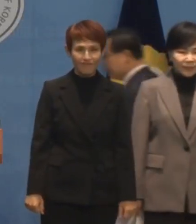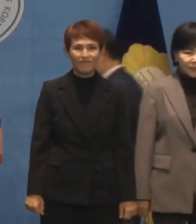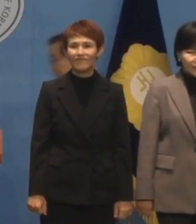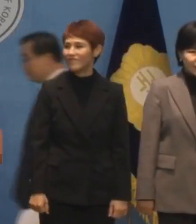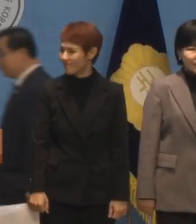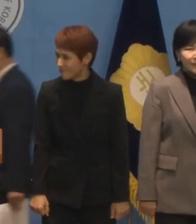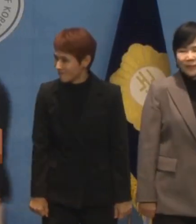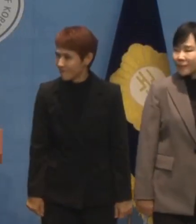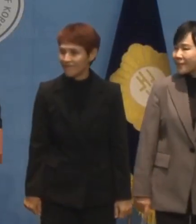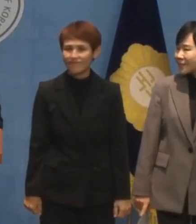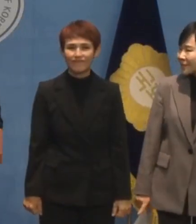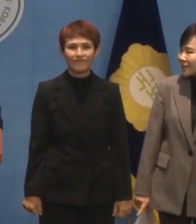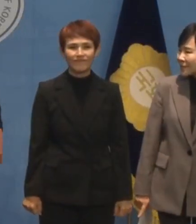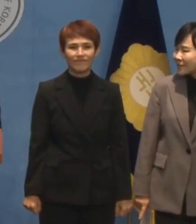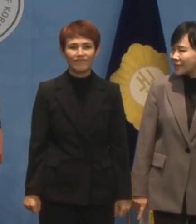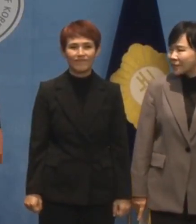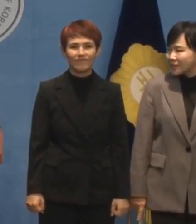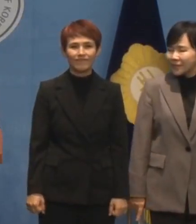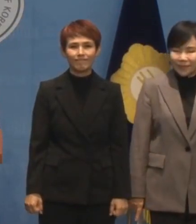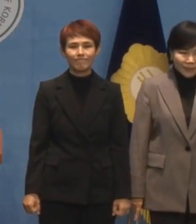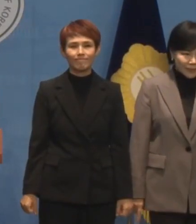안녕하세요.